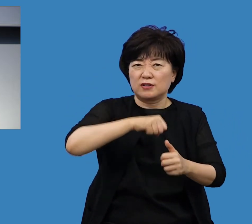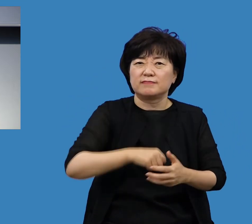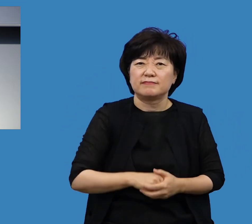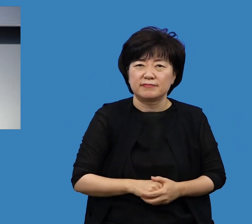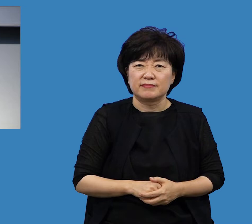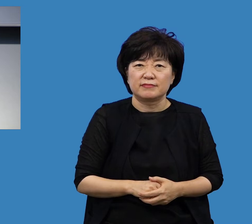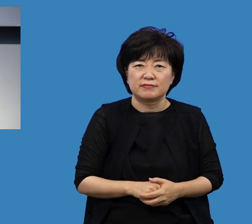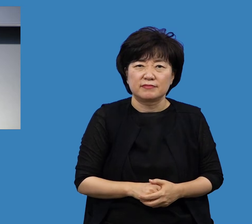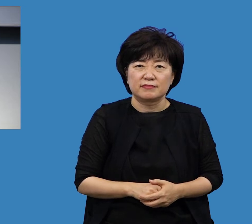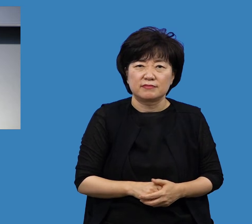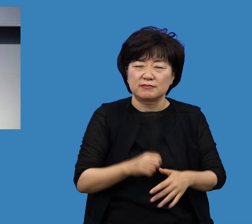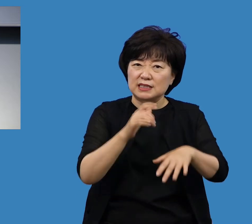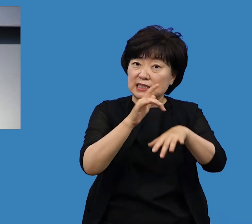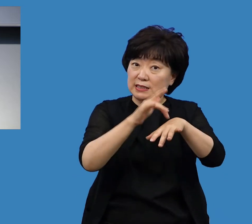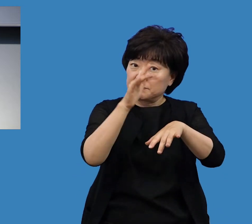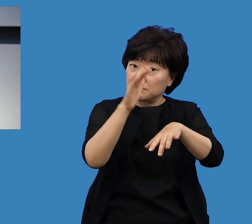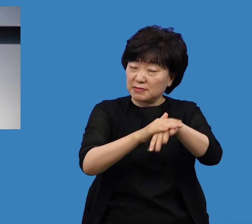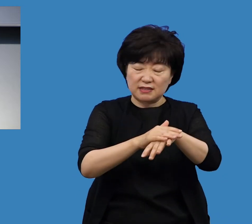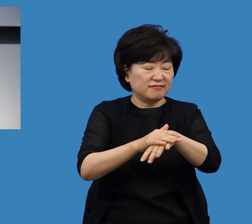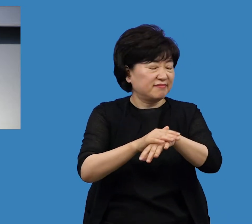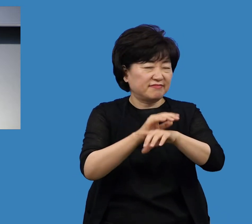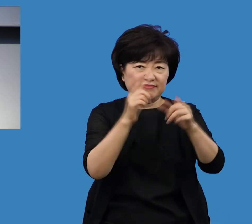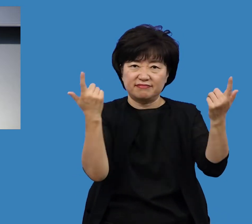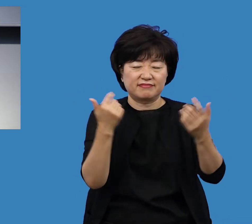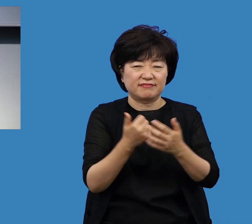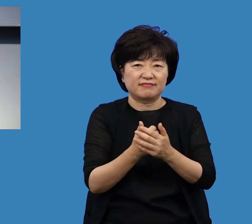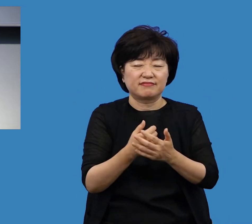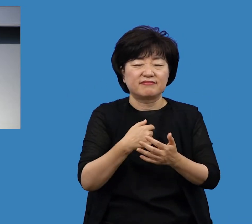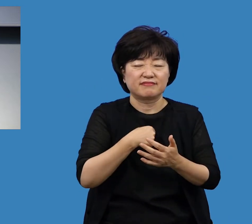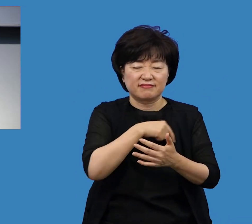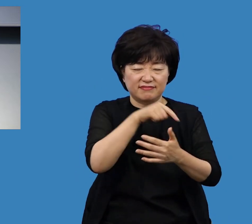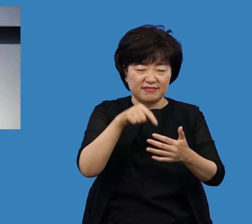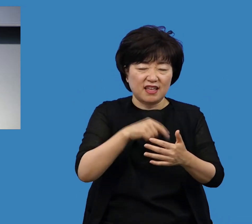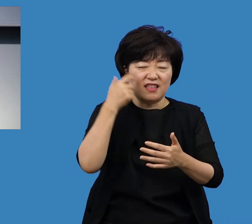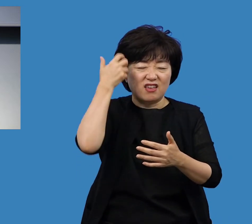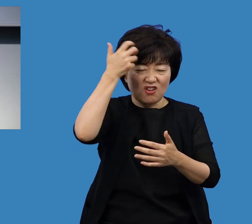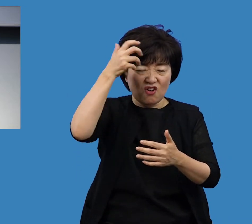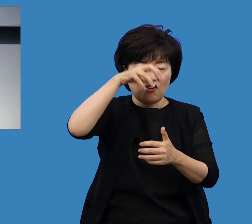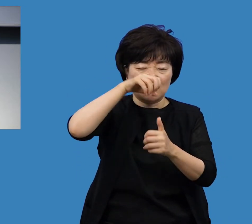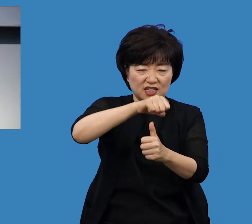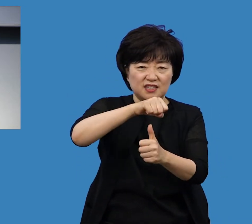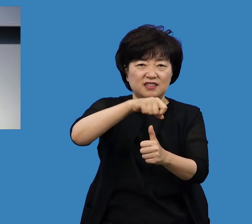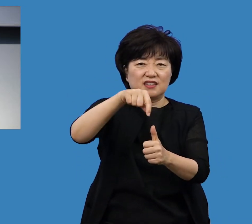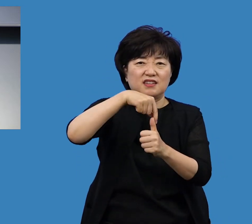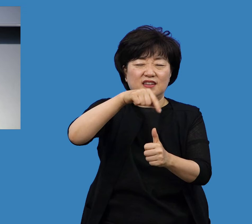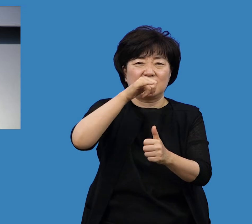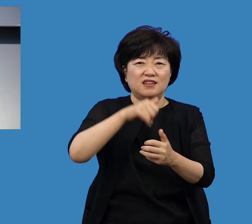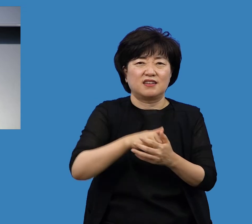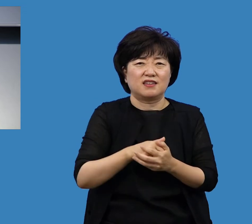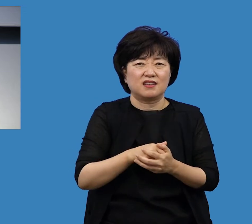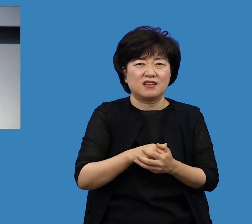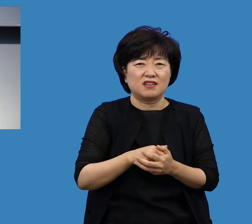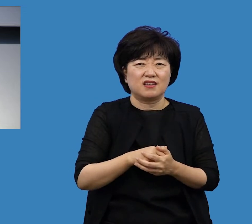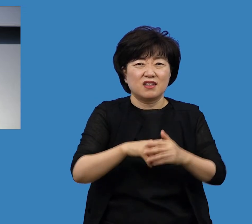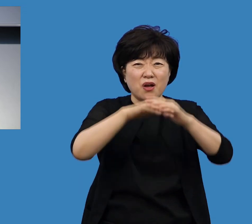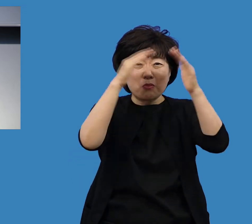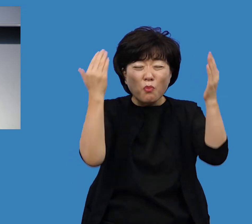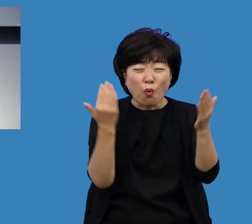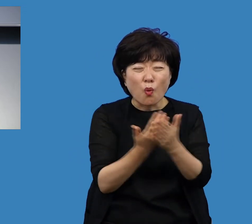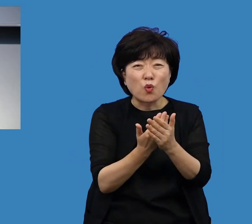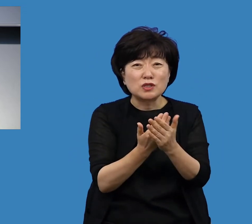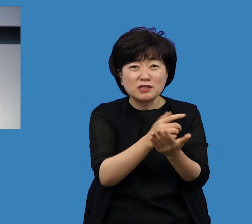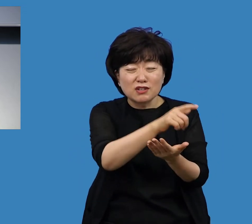단순한 습관의 문제가 아니라 여러분 안에 영이 역사하고 있는 거야. 물론 모든 게 다 영이 역사한다고 얘기할